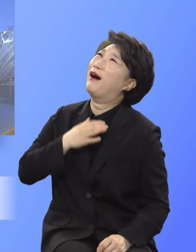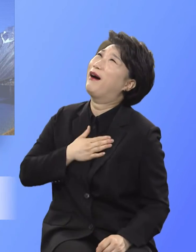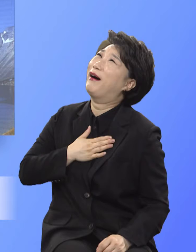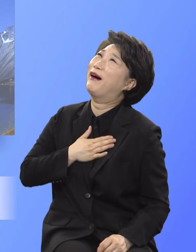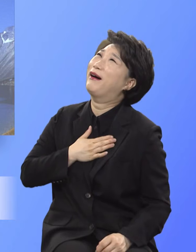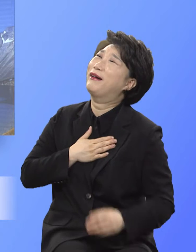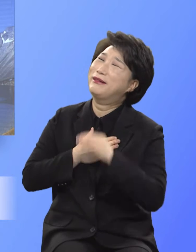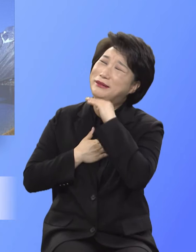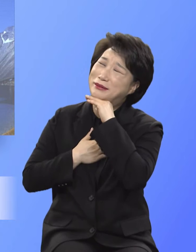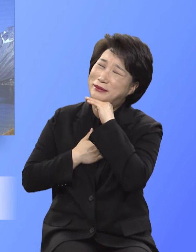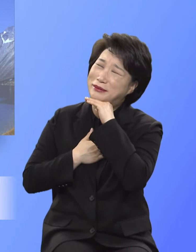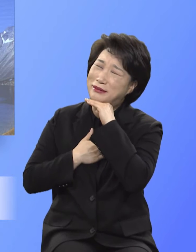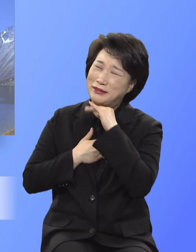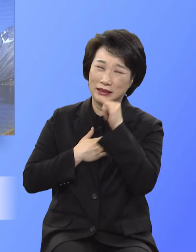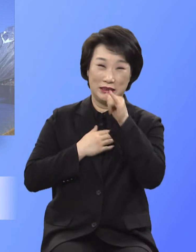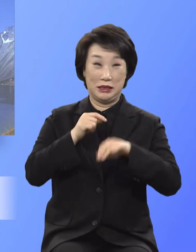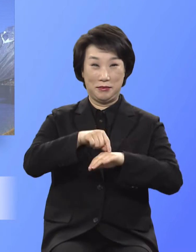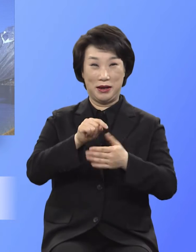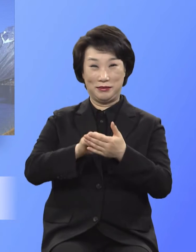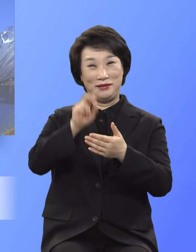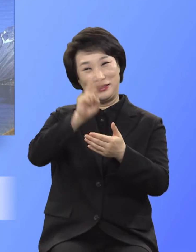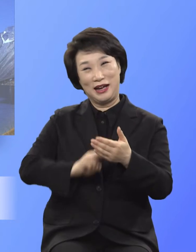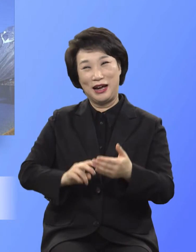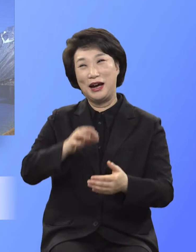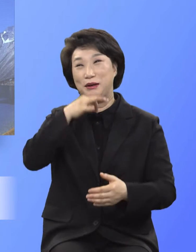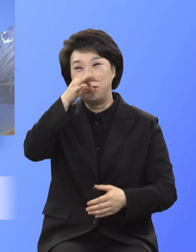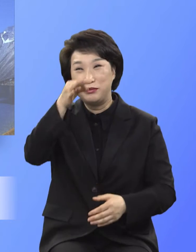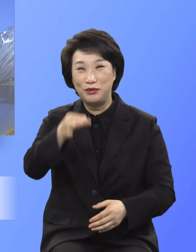그래가면서 속으로 찬양을 불러.